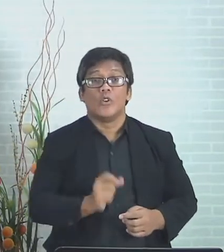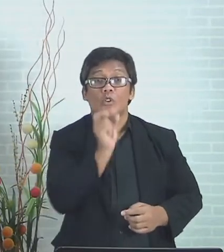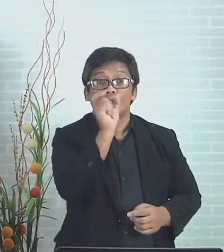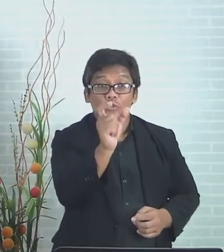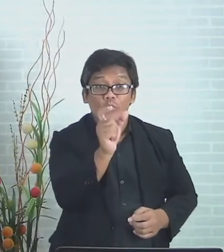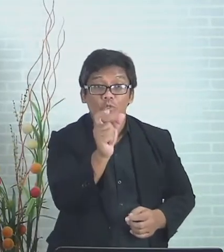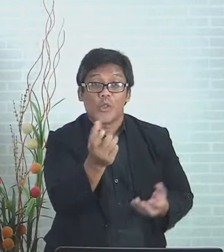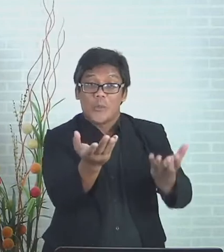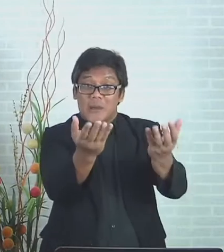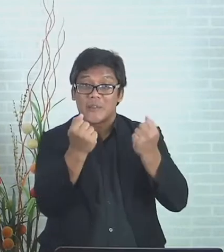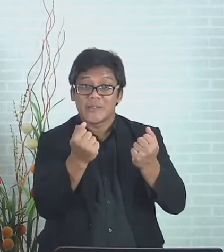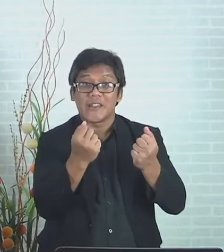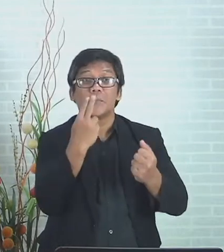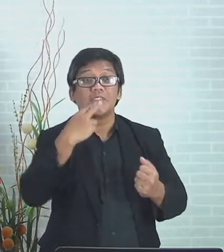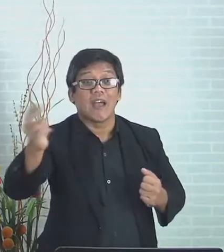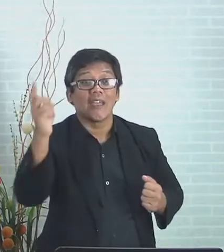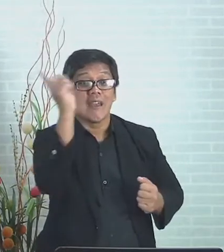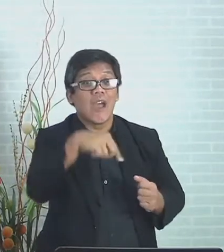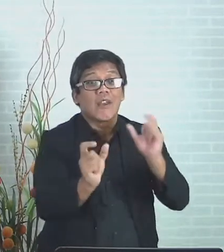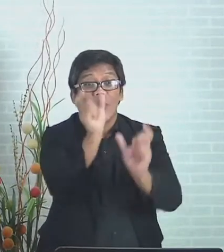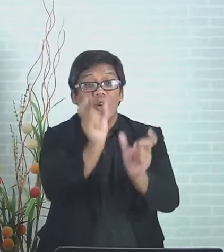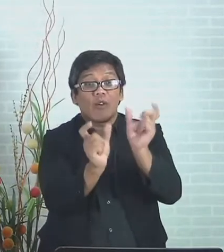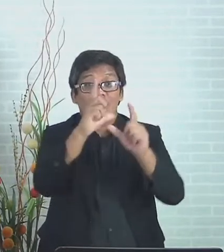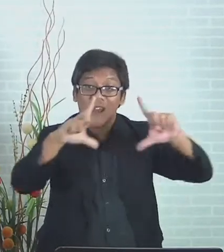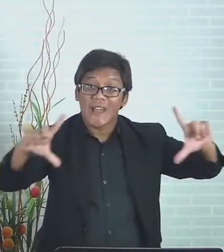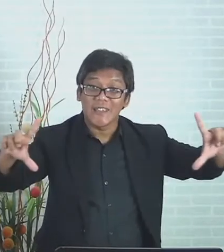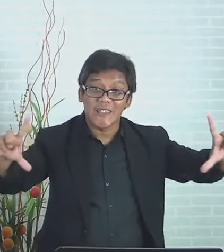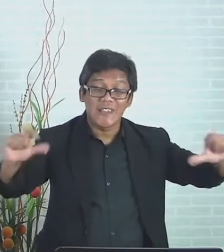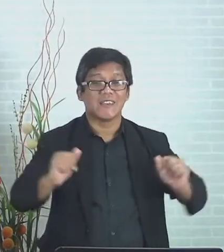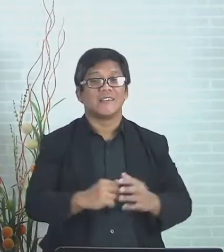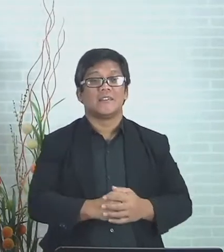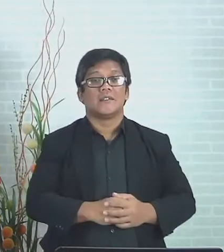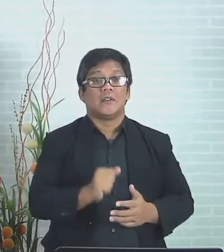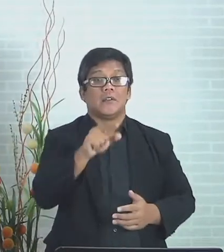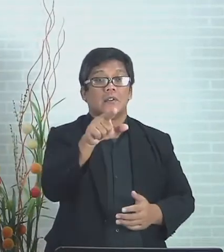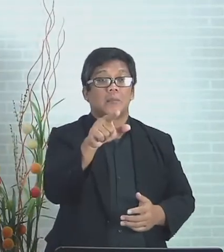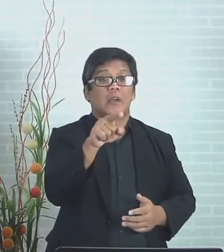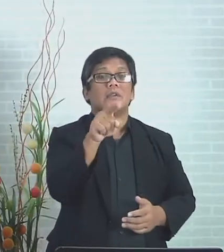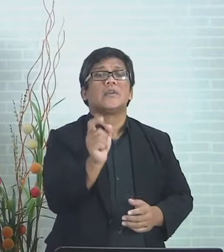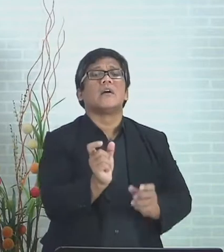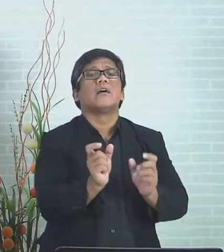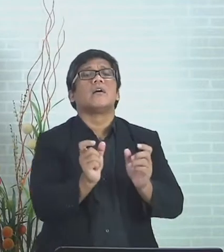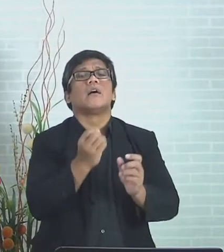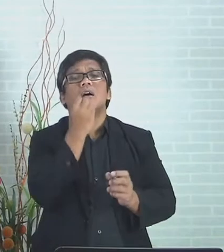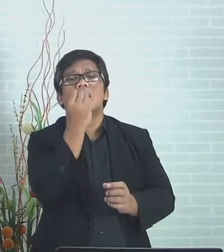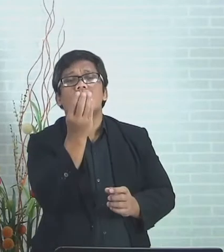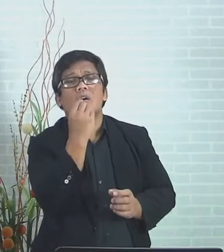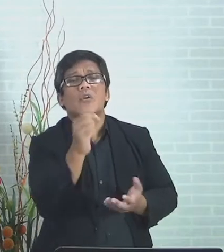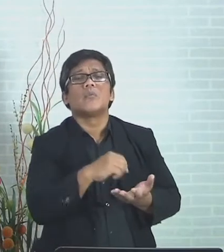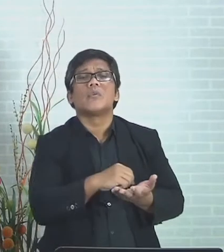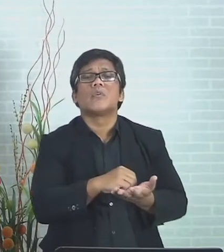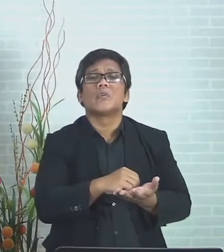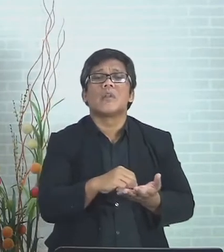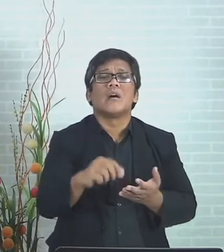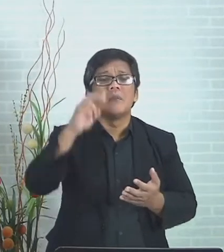mendapatkan pengakuan dari orang itu agar orang percaya kepada dirinya akhirnya dia gunakan nama Tuhan